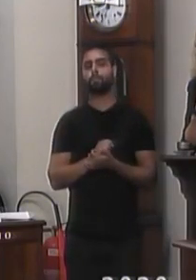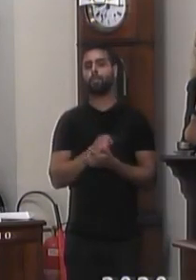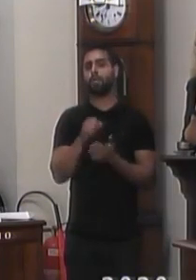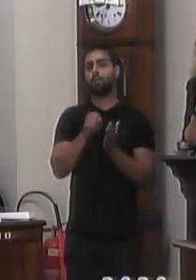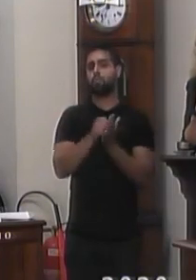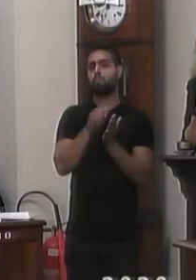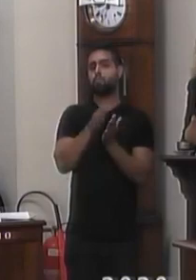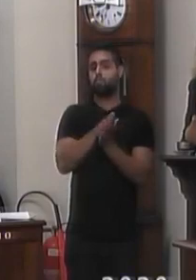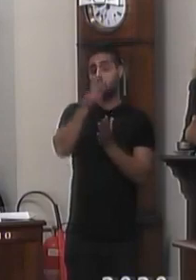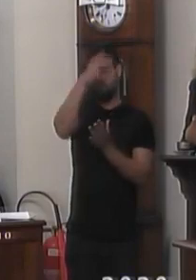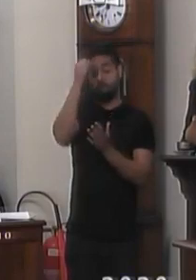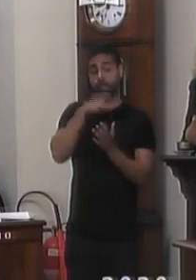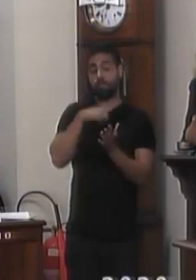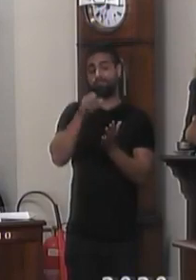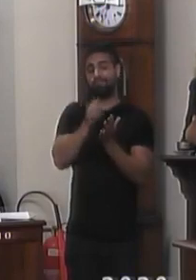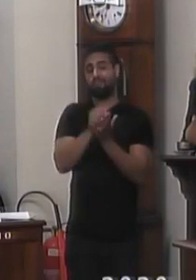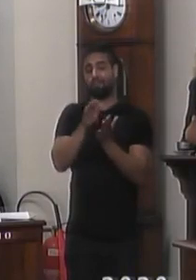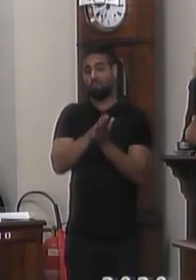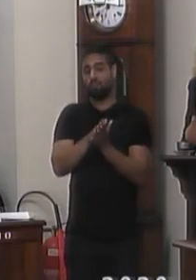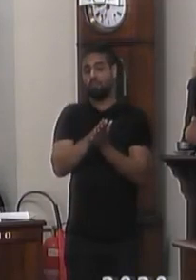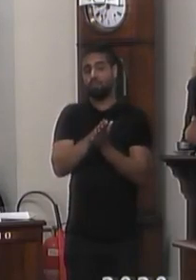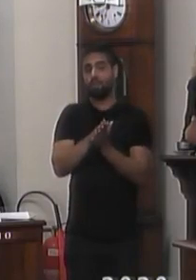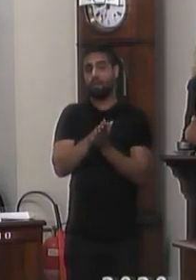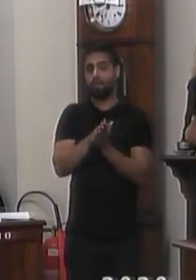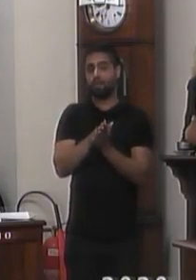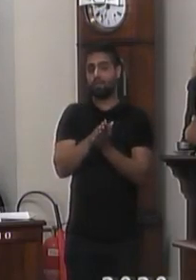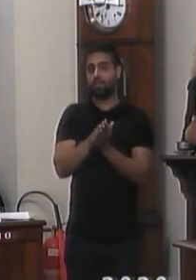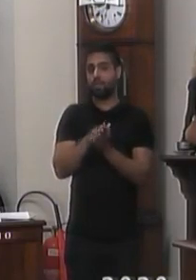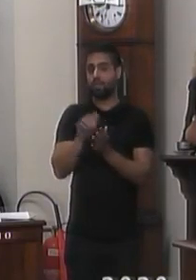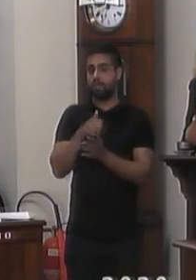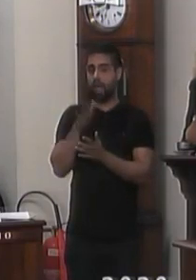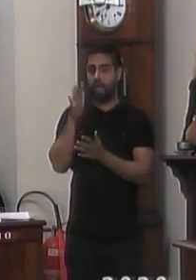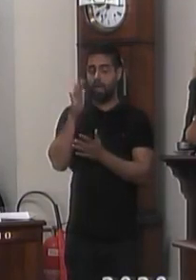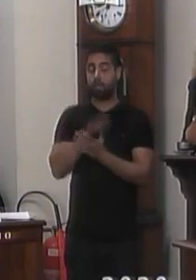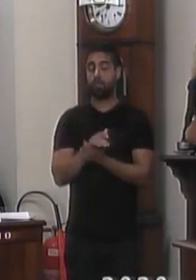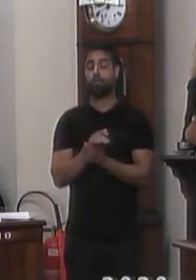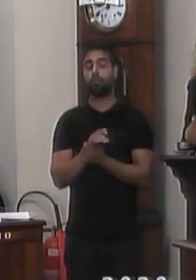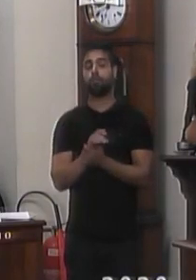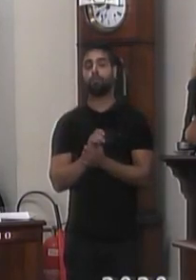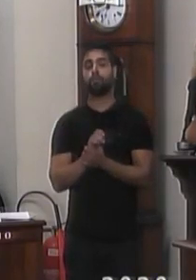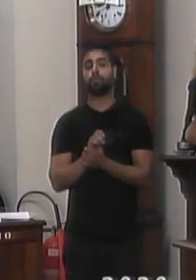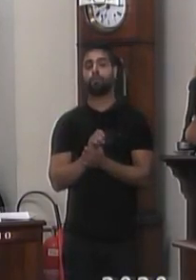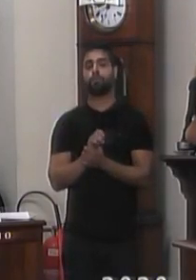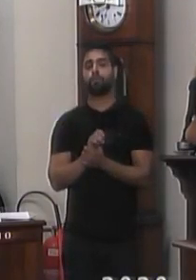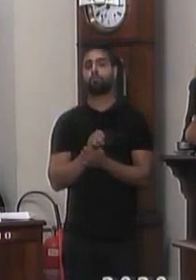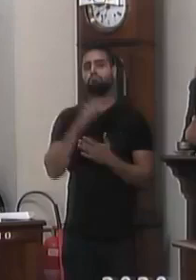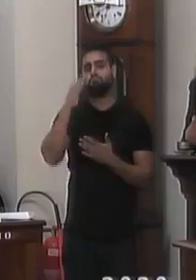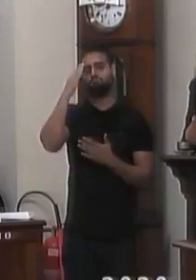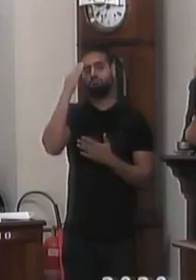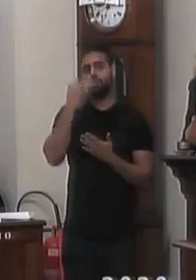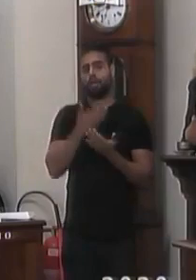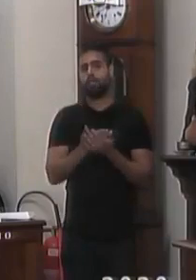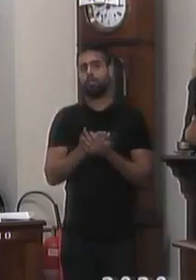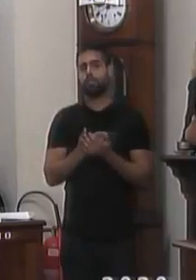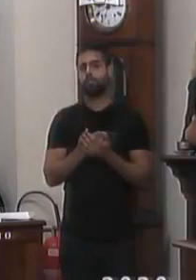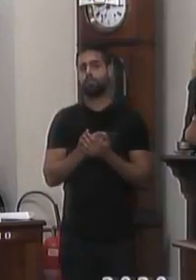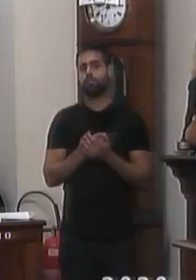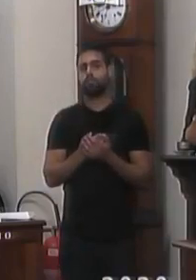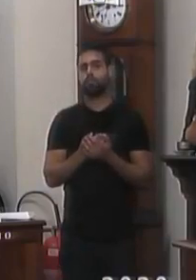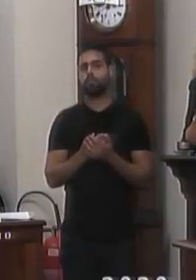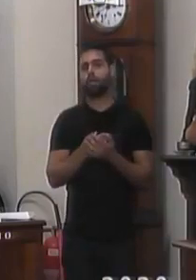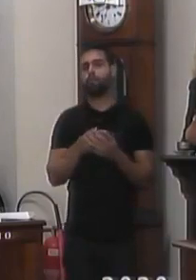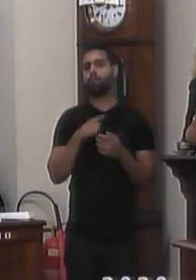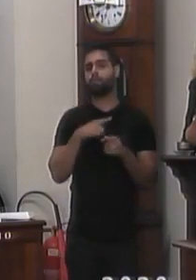multa bem pesada. Então, a gente tem cumprido isso, e eu acredito que isso aí vai gerar